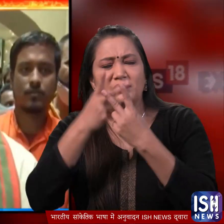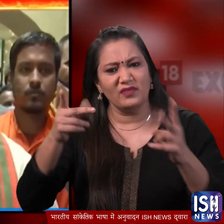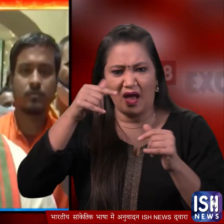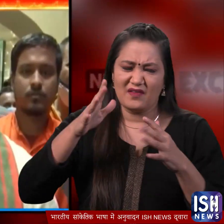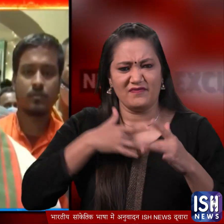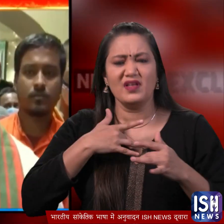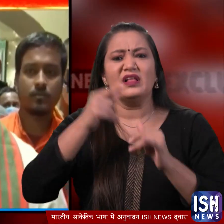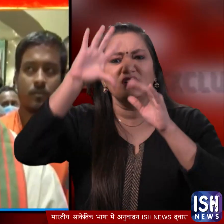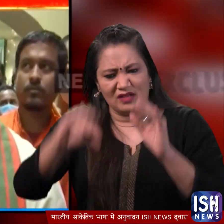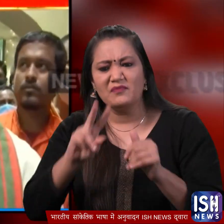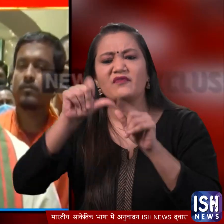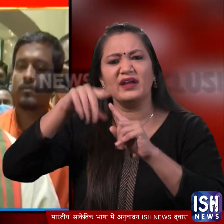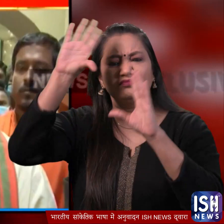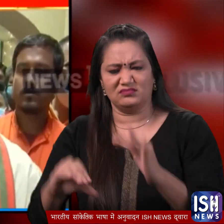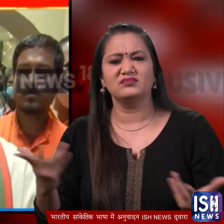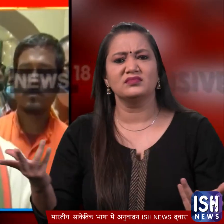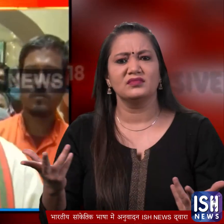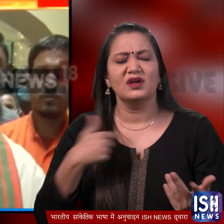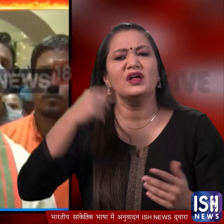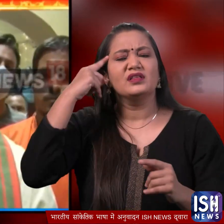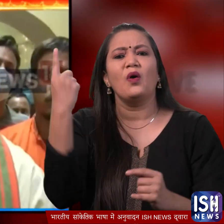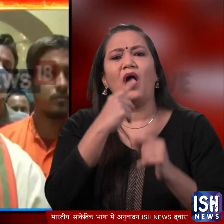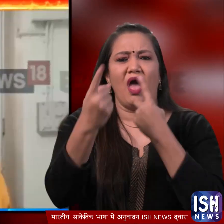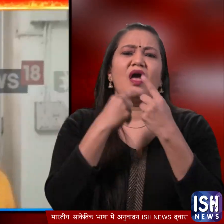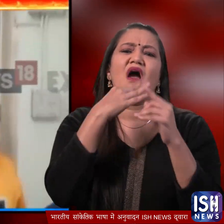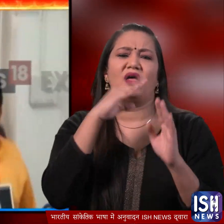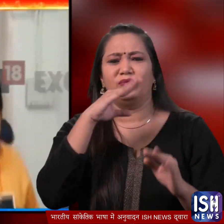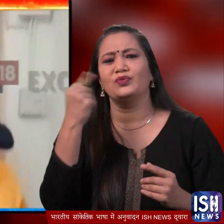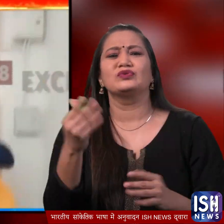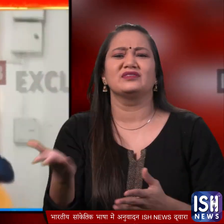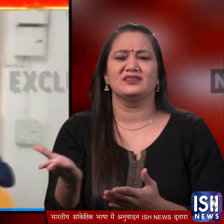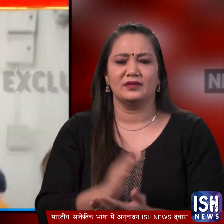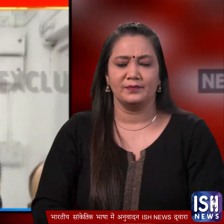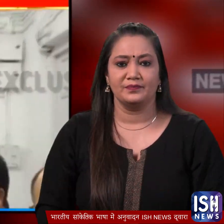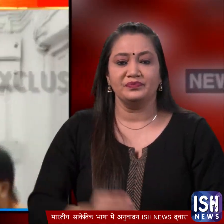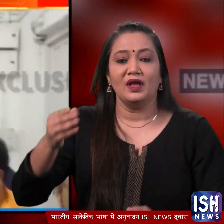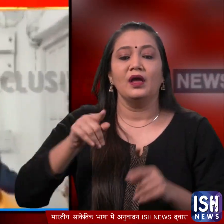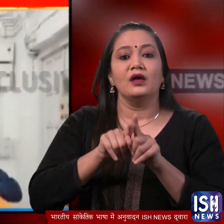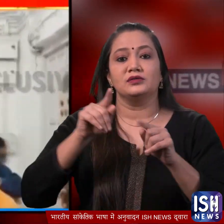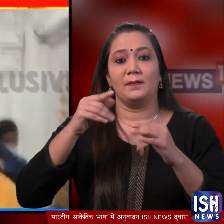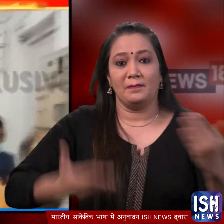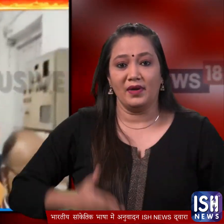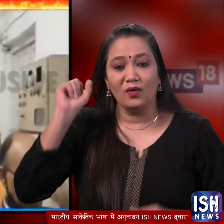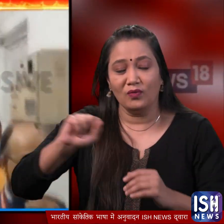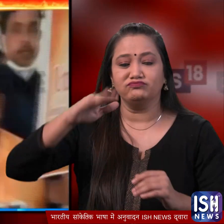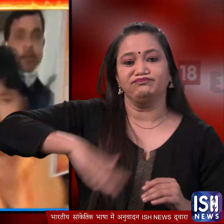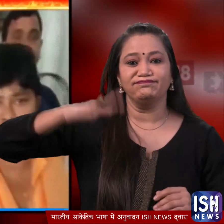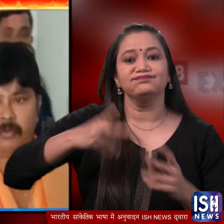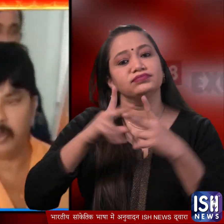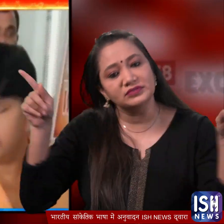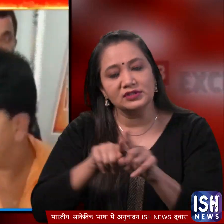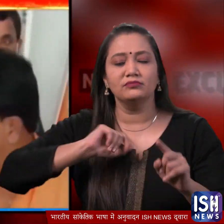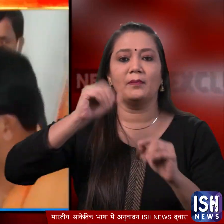है तो आप भी कम करके दिखाइए, नहीं तो हम सोचेंगे केवल राजनीति ही करते हैं। दूसरी तरफ बंगाल की विधानसभा में भी इस मुद्दे पर बीजेपी ने प्रदर्शन